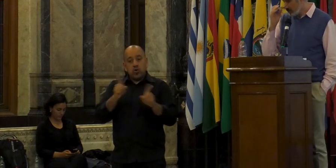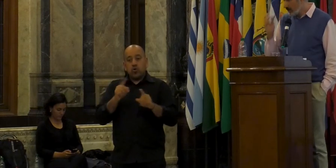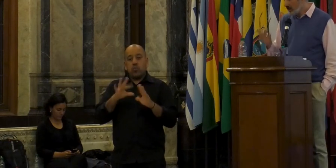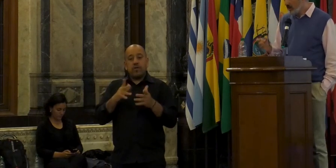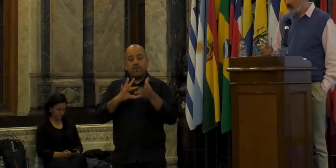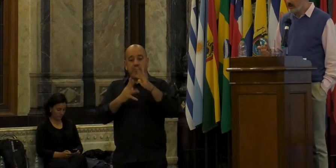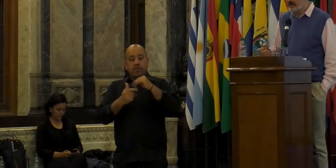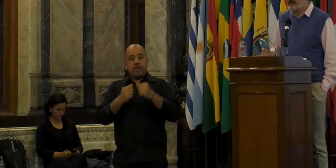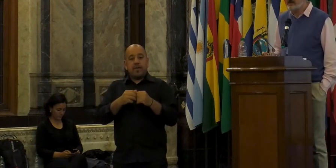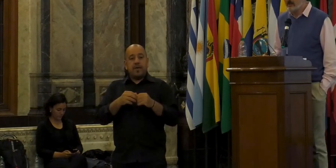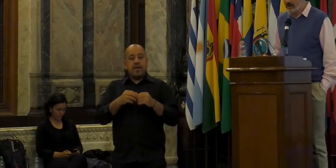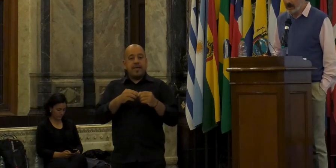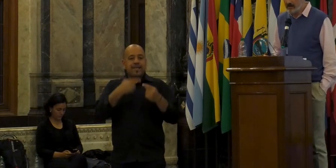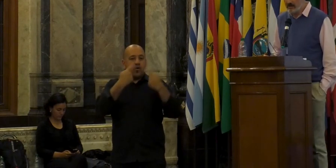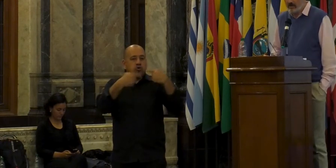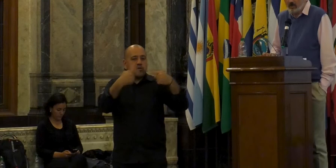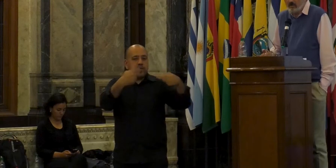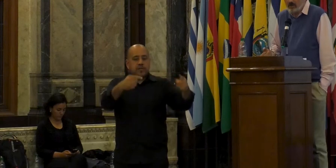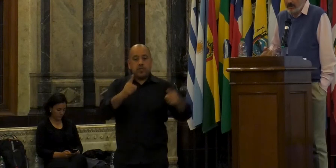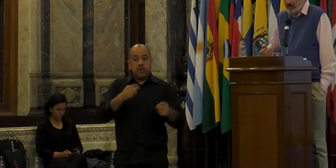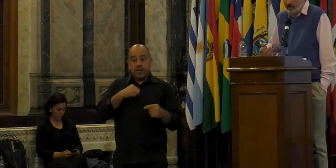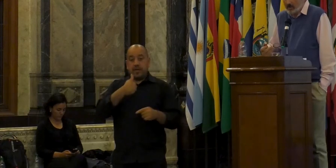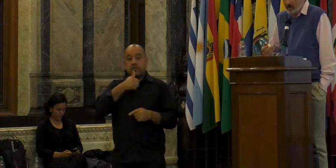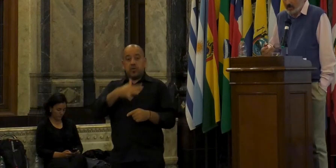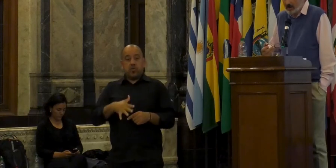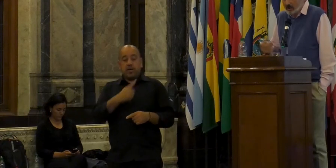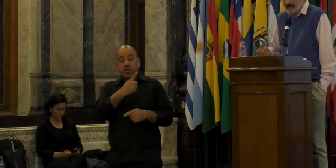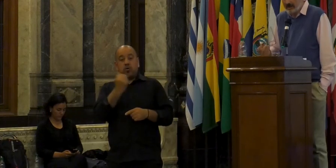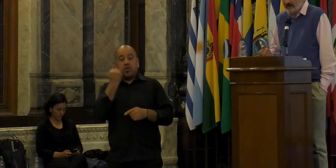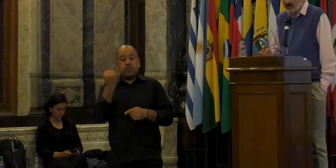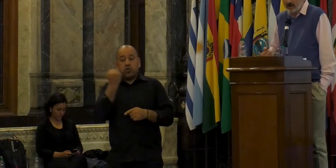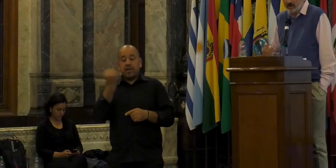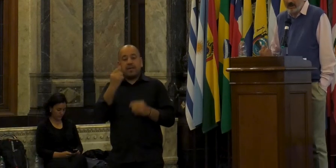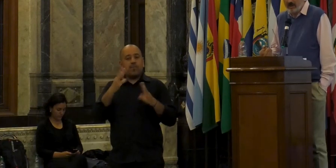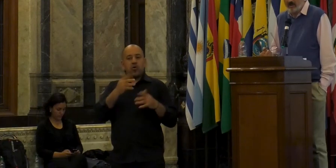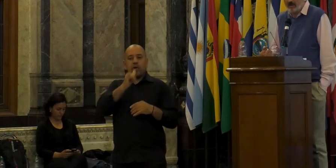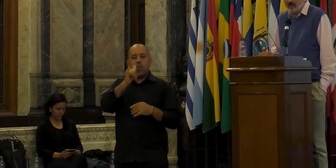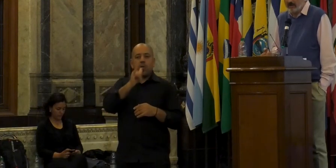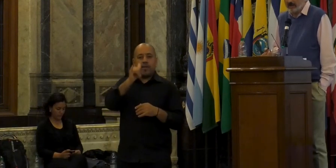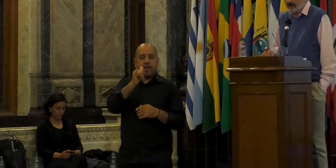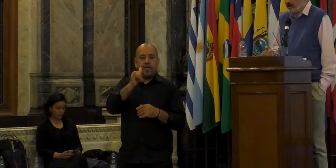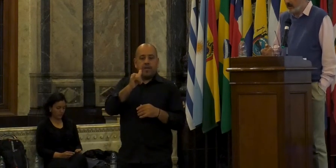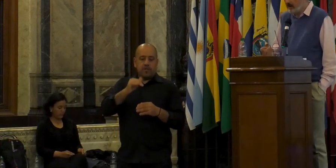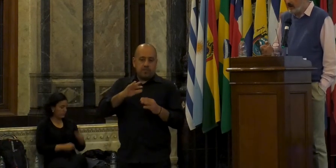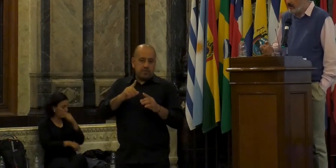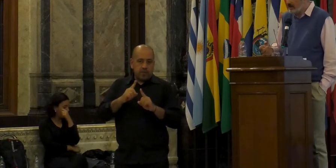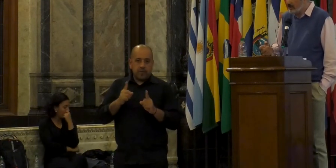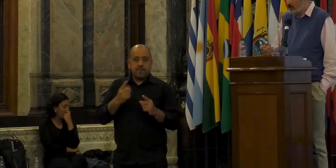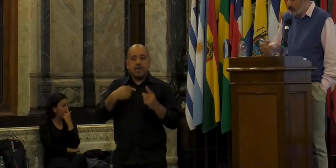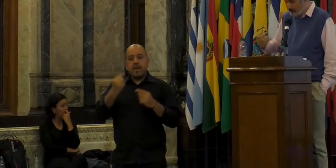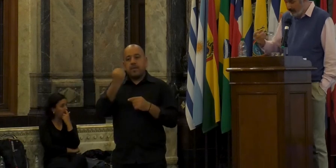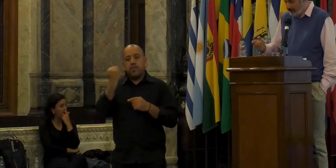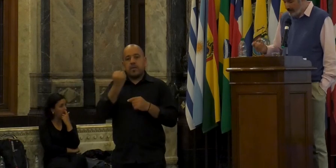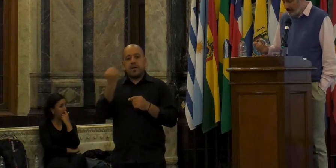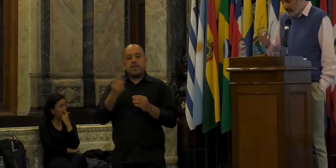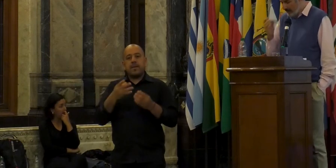contenidos. Estas historias no importan por lo que cuentan, por el contenido de lo que cuentan. Importan por